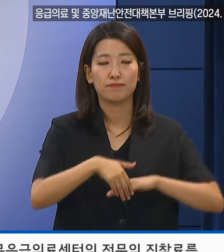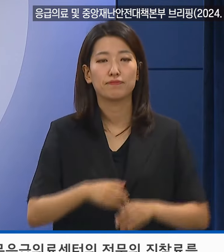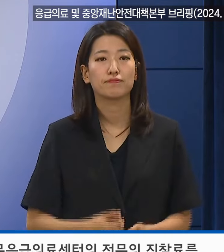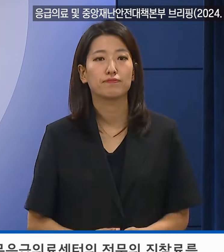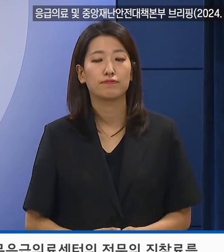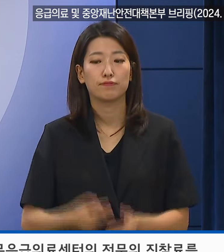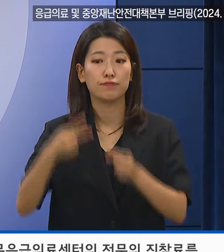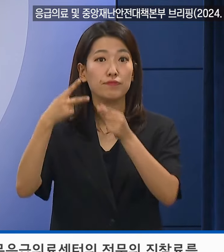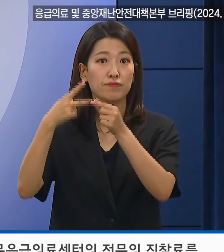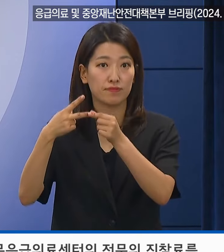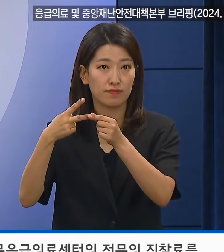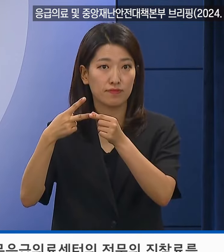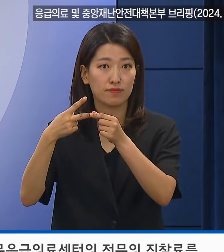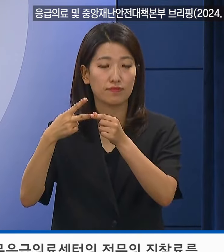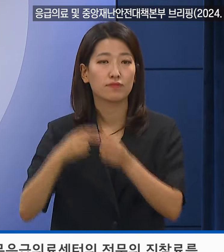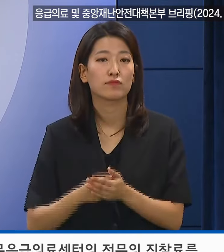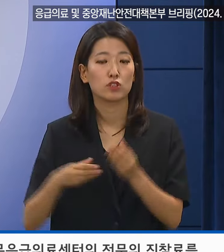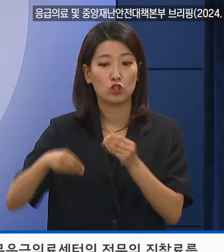추석 연휴 기간